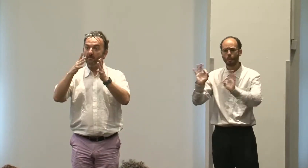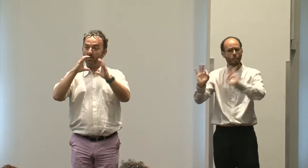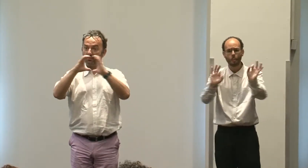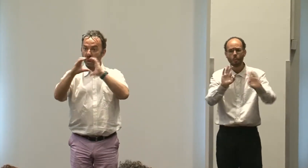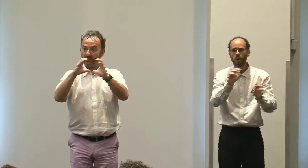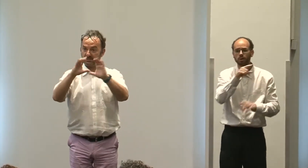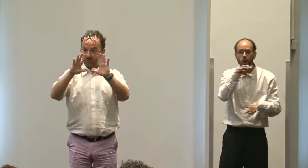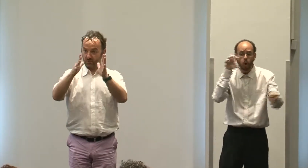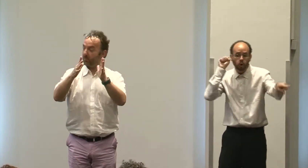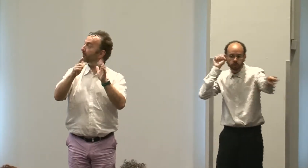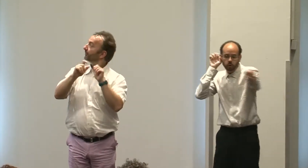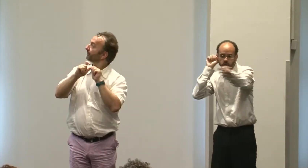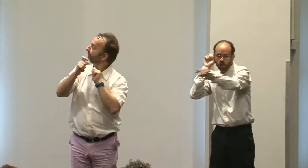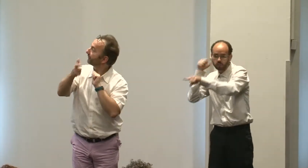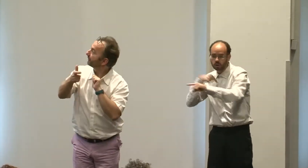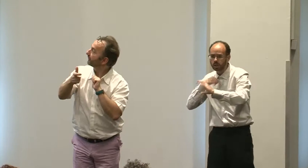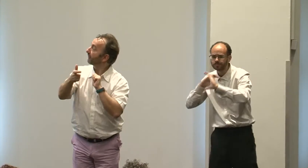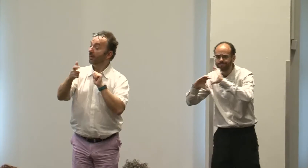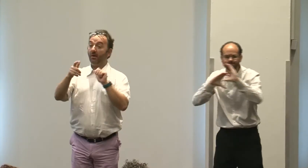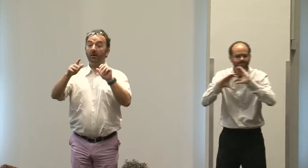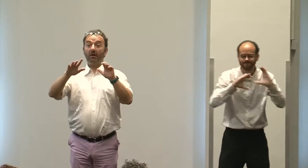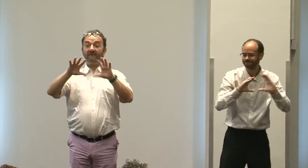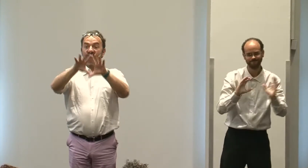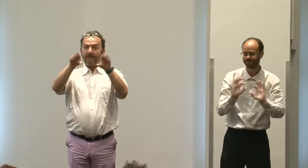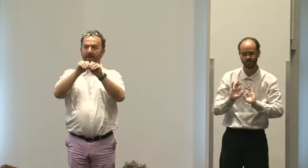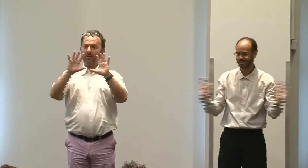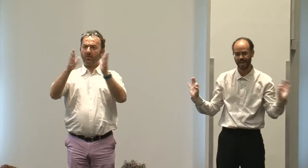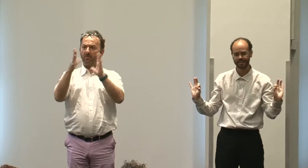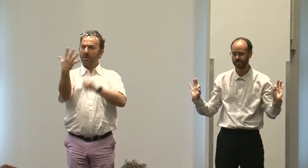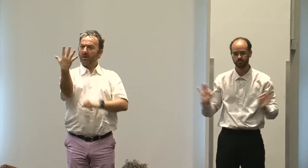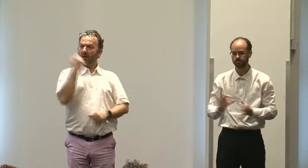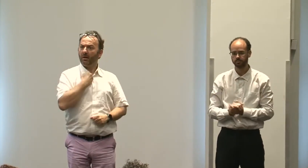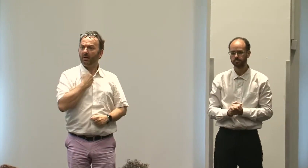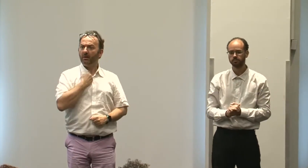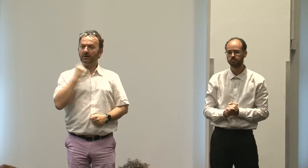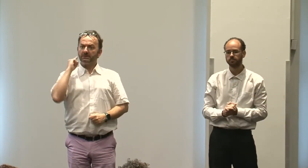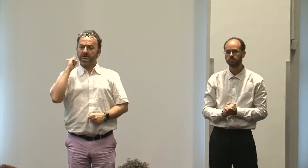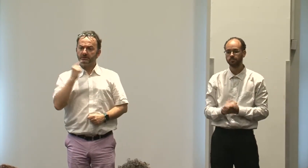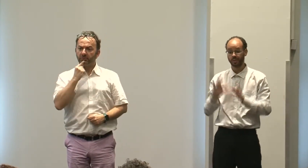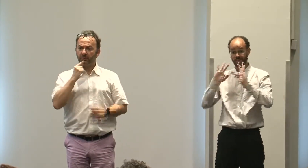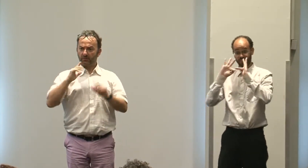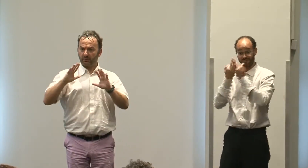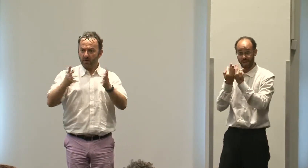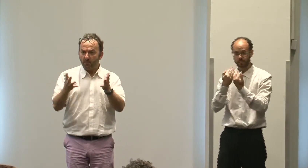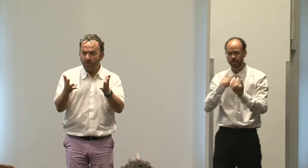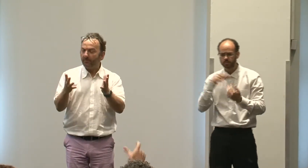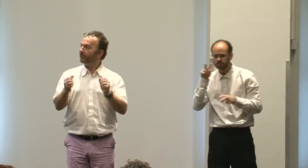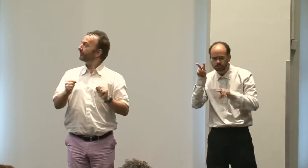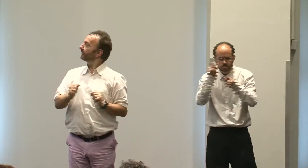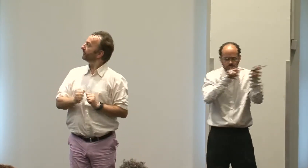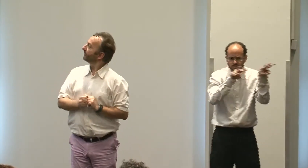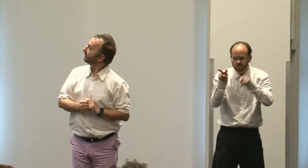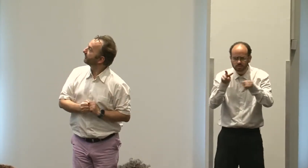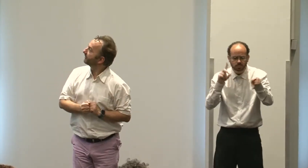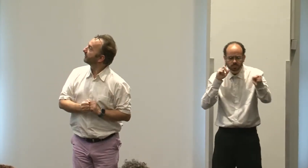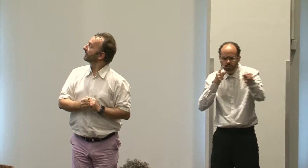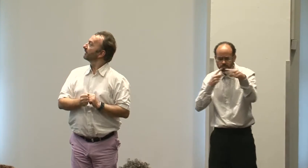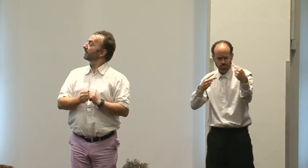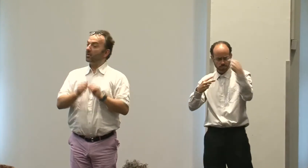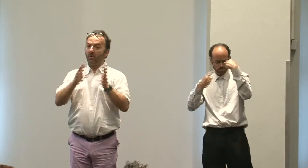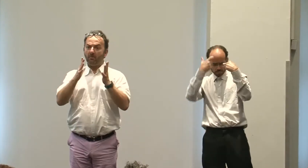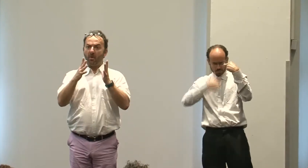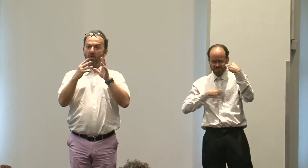na verdade, não existiam pessoas surdas. Apenas só eu era surdo. Na